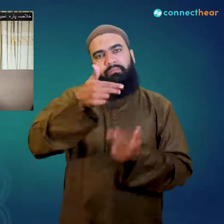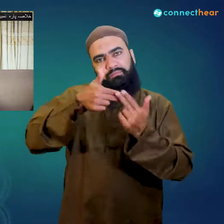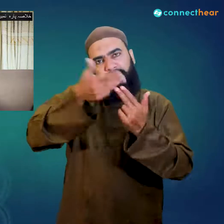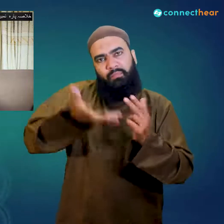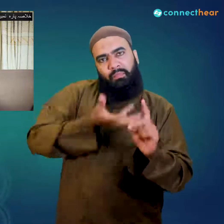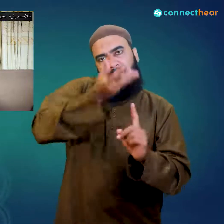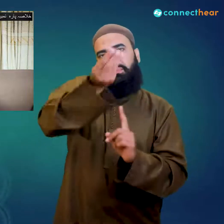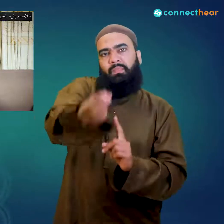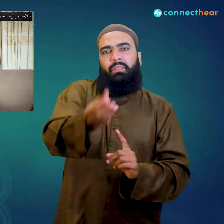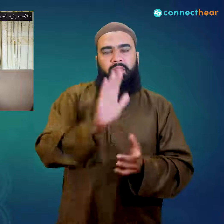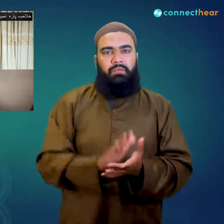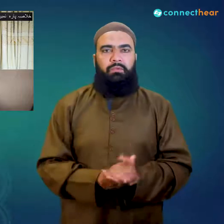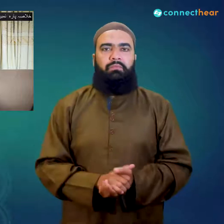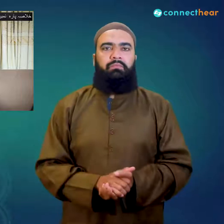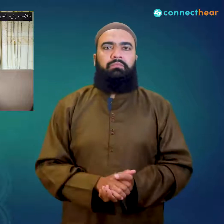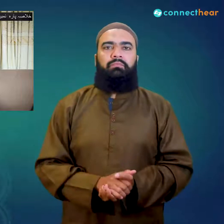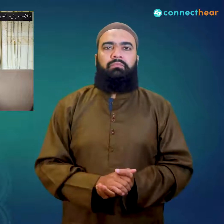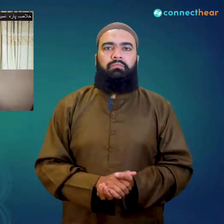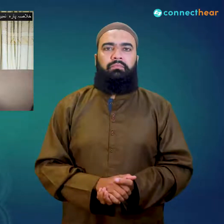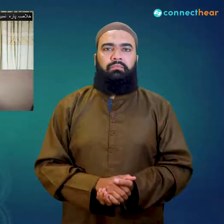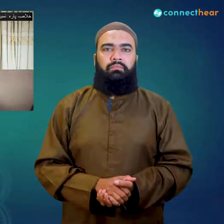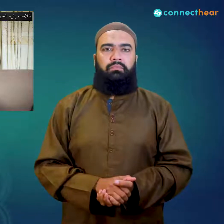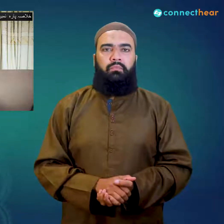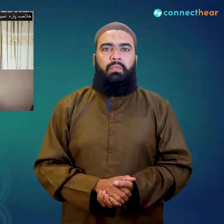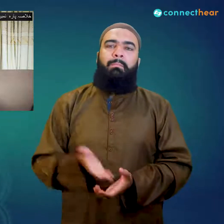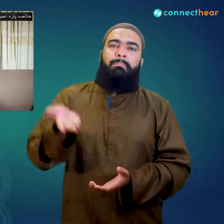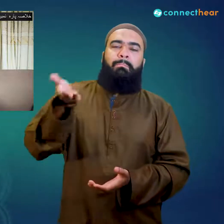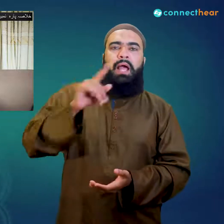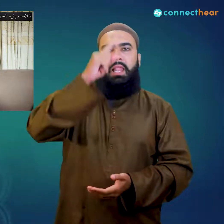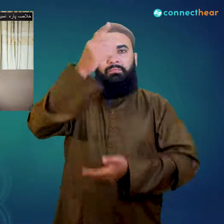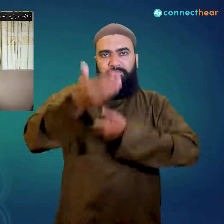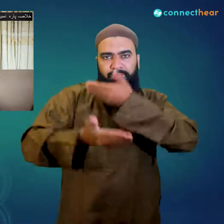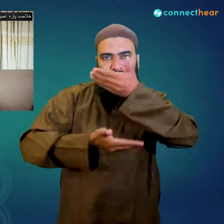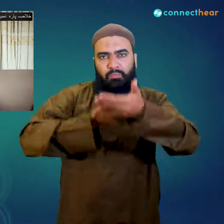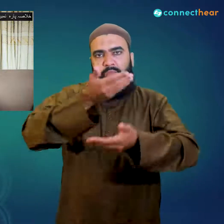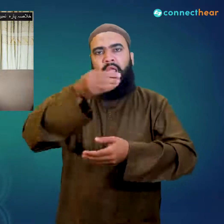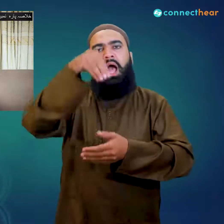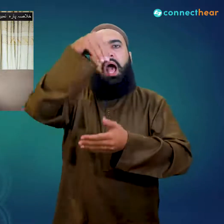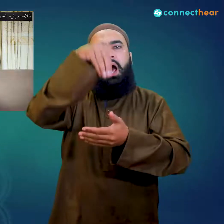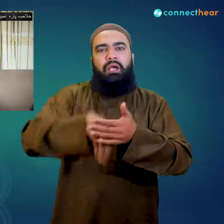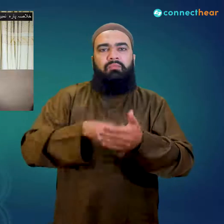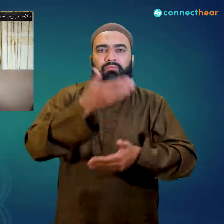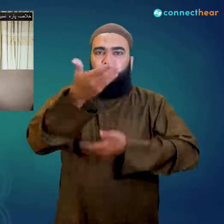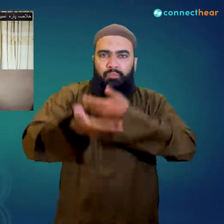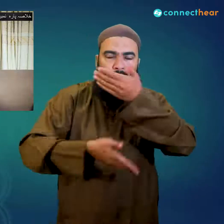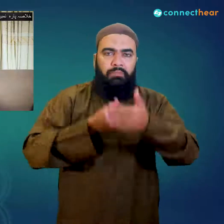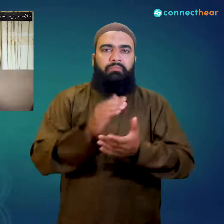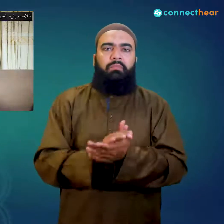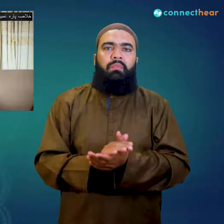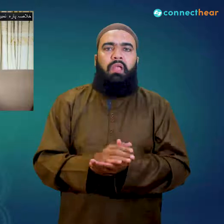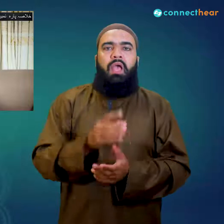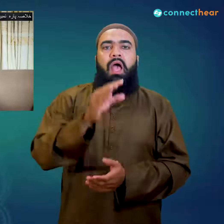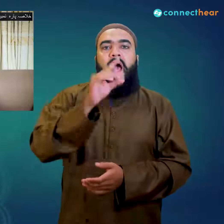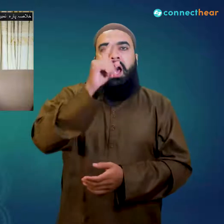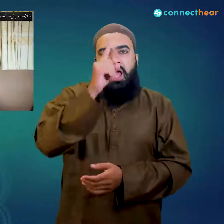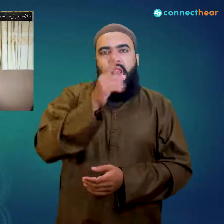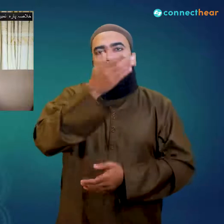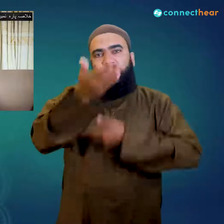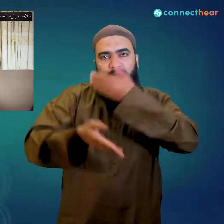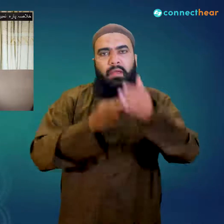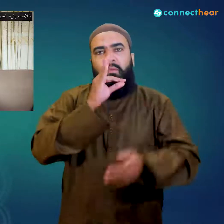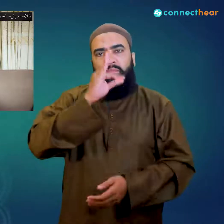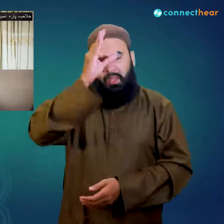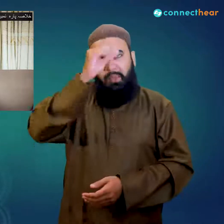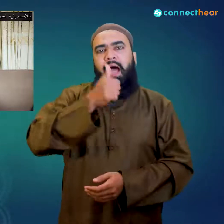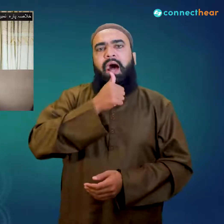العزت نے بیان فرمائی ہے۔ پھر اللہ رب العزت نے اس واقعے کے آخر میں فرمایا کہ اللہ تعالیٰ نے حضرت آدم علیہ السلام